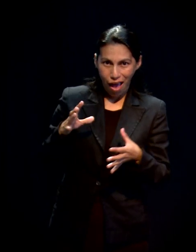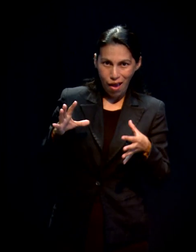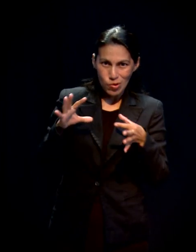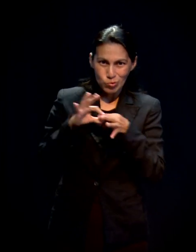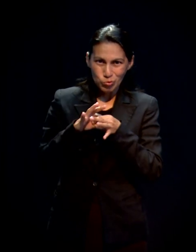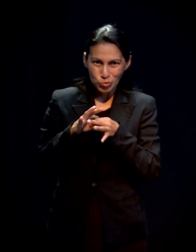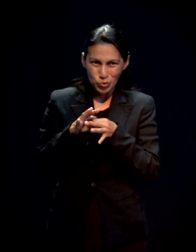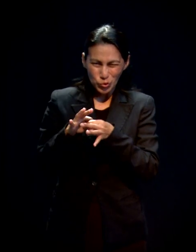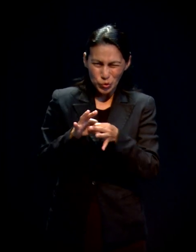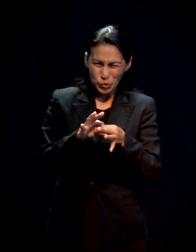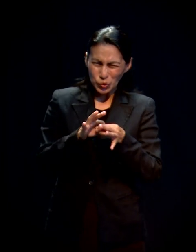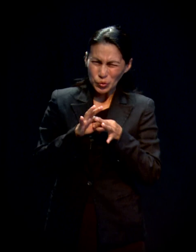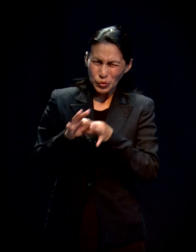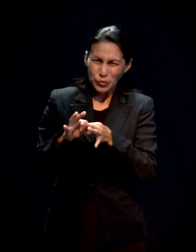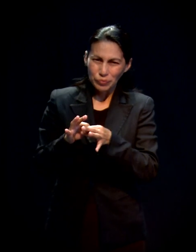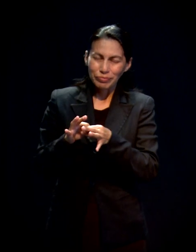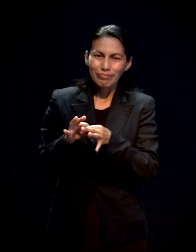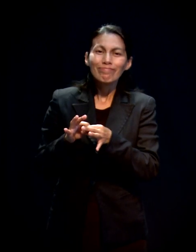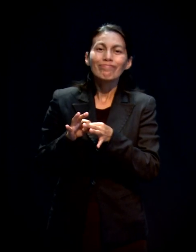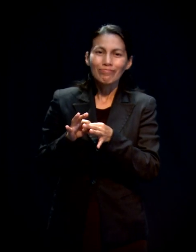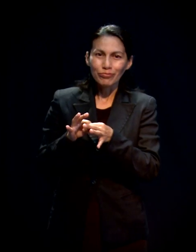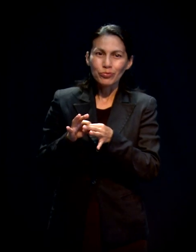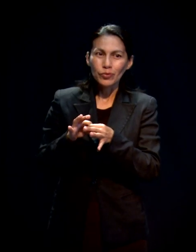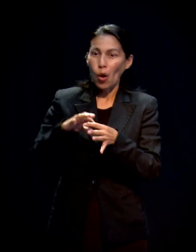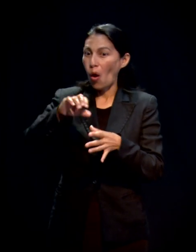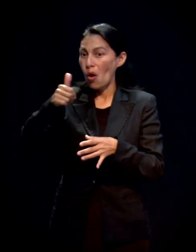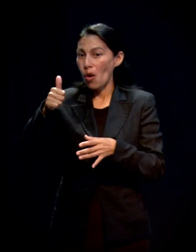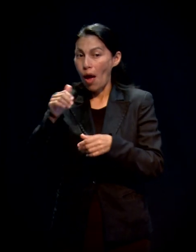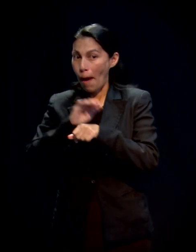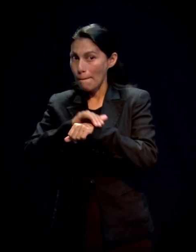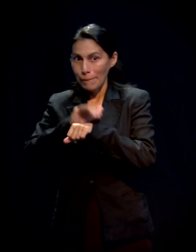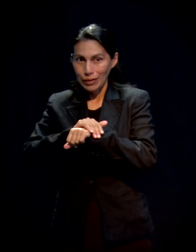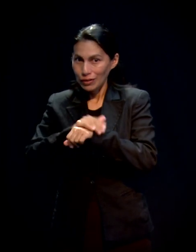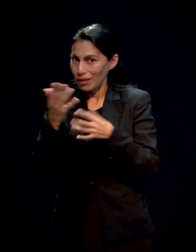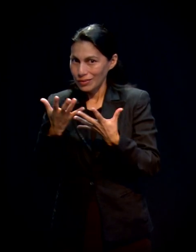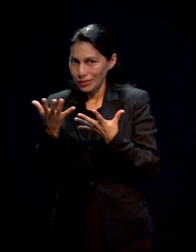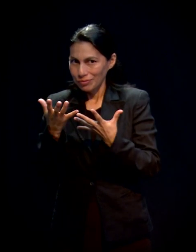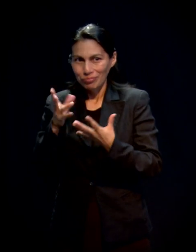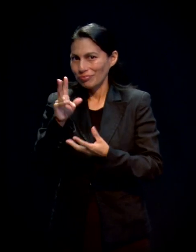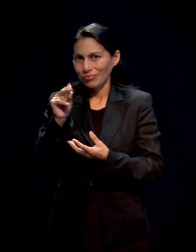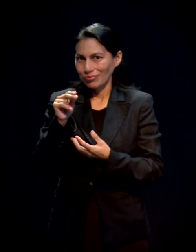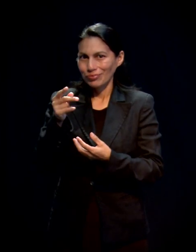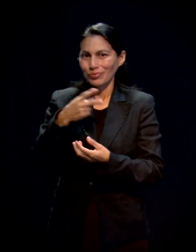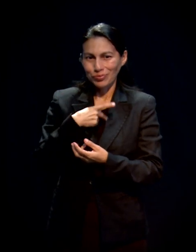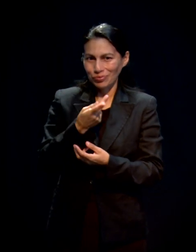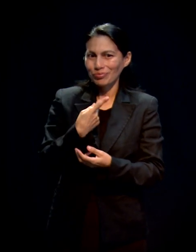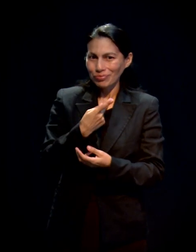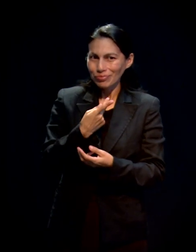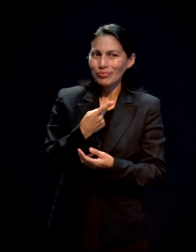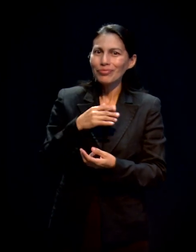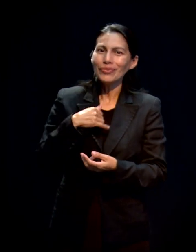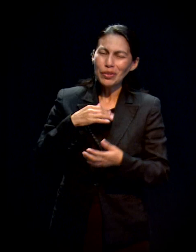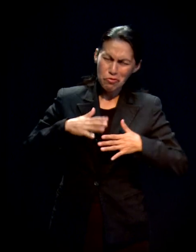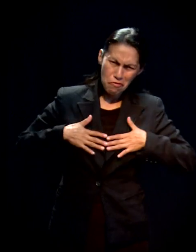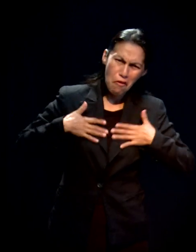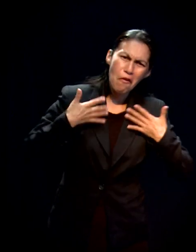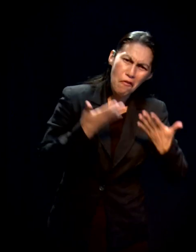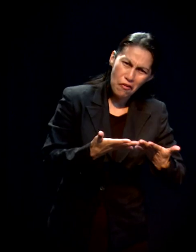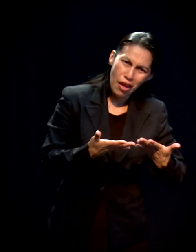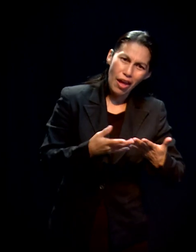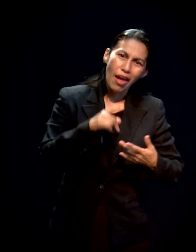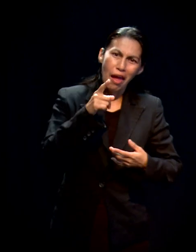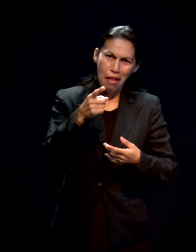se fortaleció porque es como algo muy especial que no todos los amigos hacen entonces ese pues yo